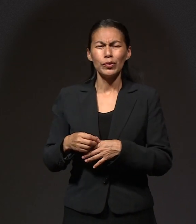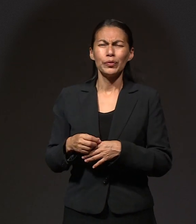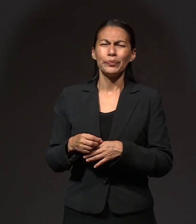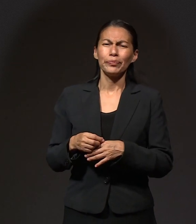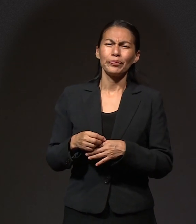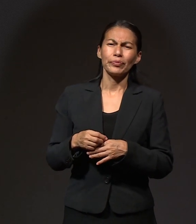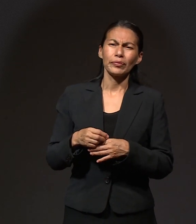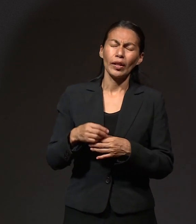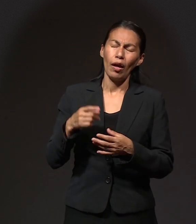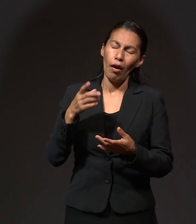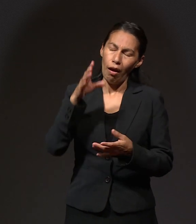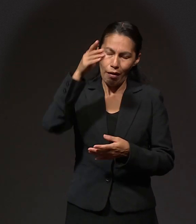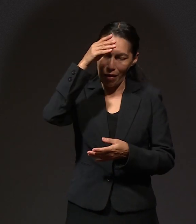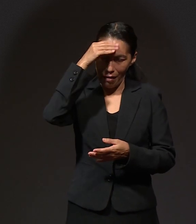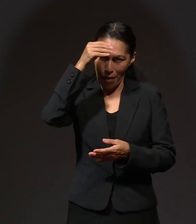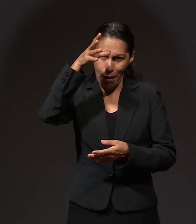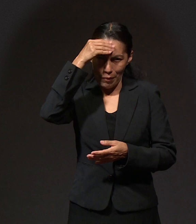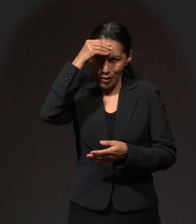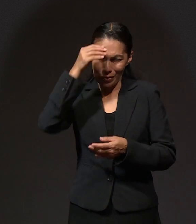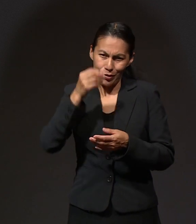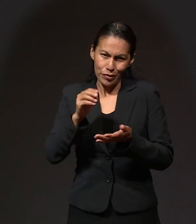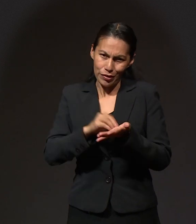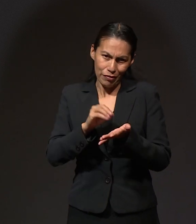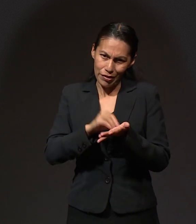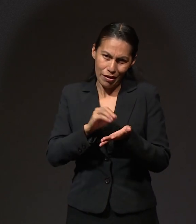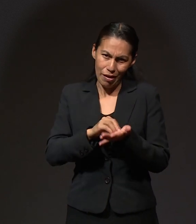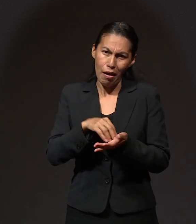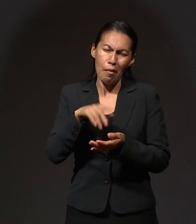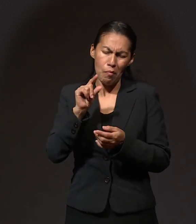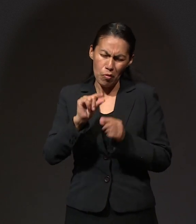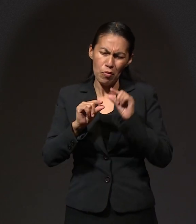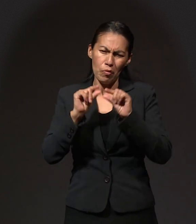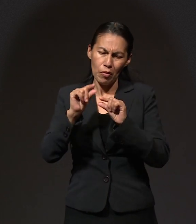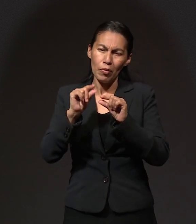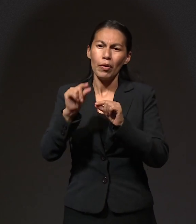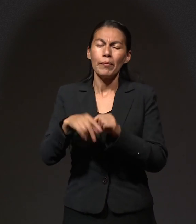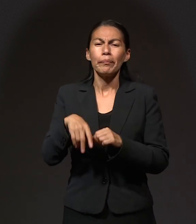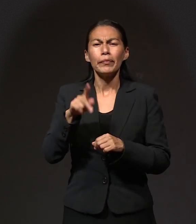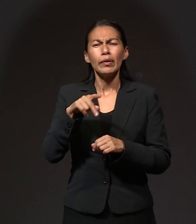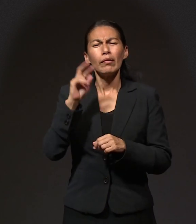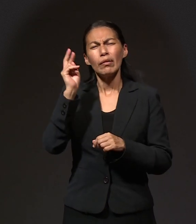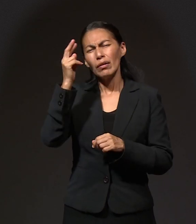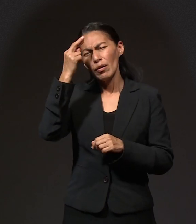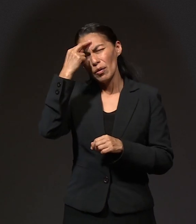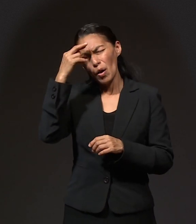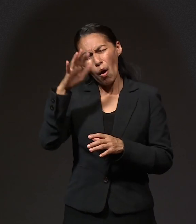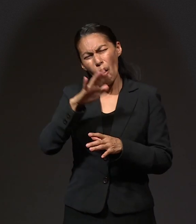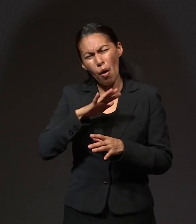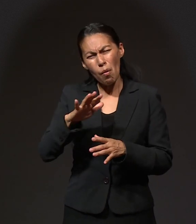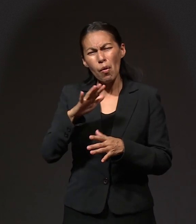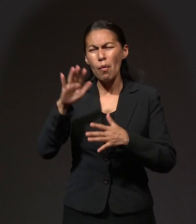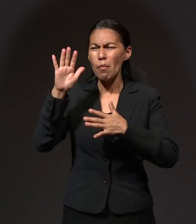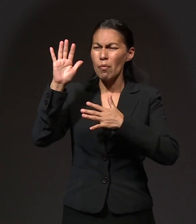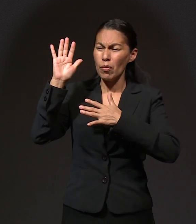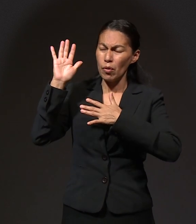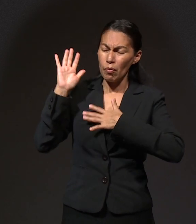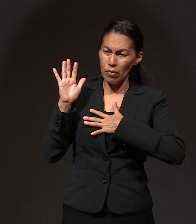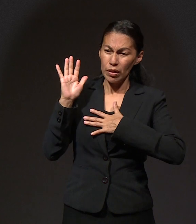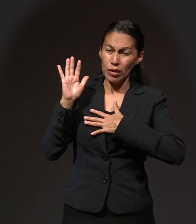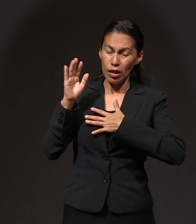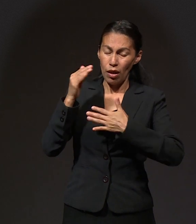a una comunicación con Él. Y cuando comienzo a reclamar sus promesas, lo que Él ha prometido en oración,